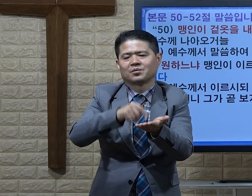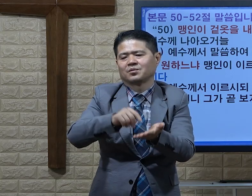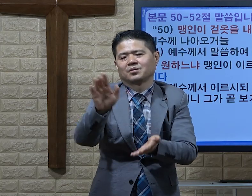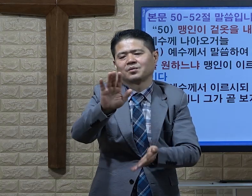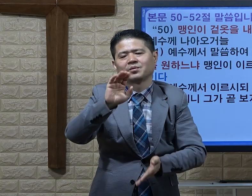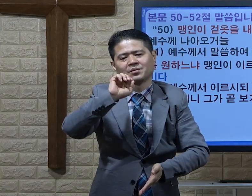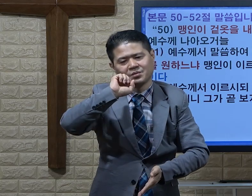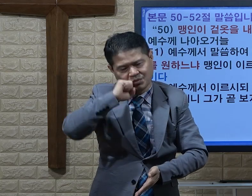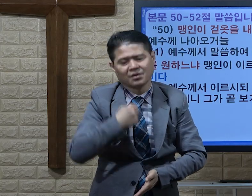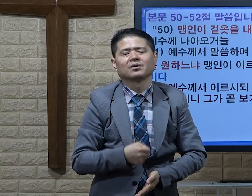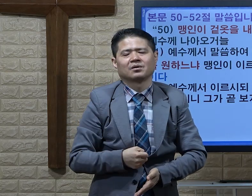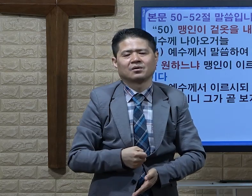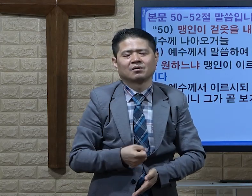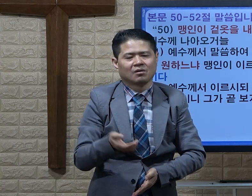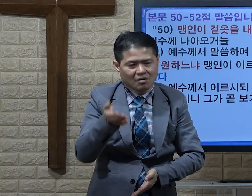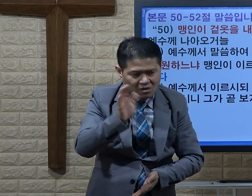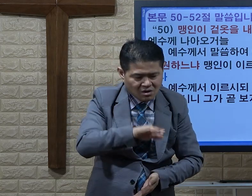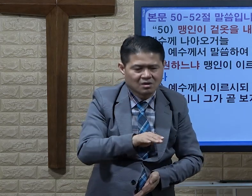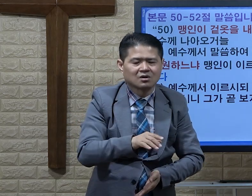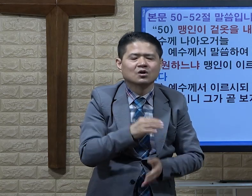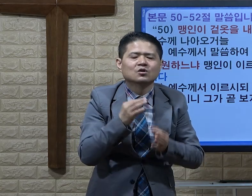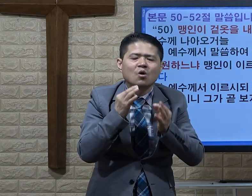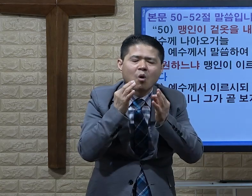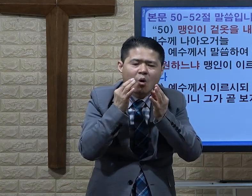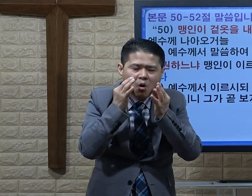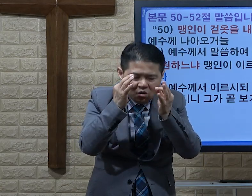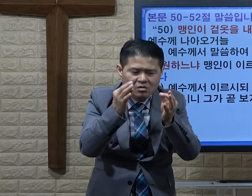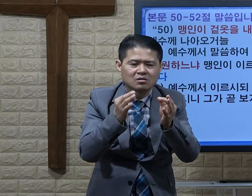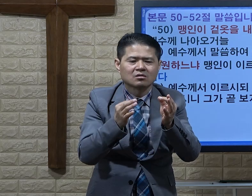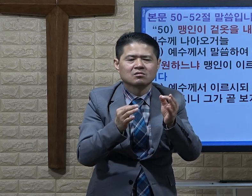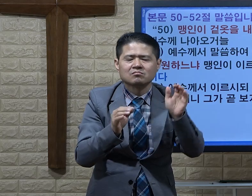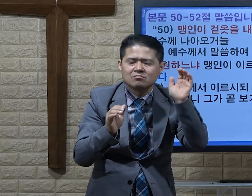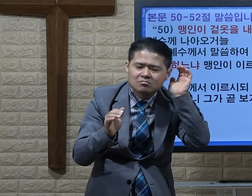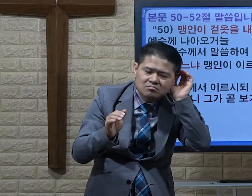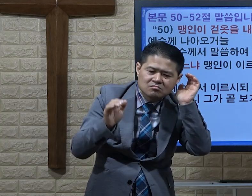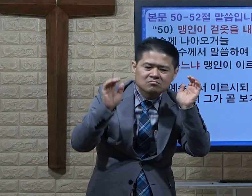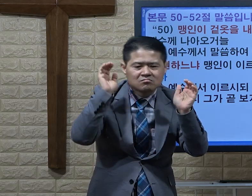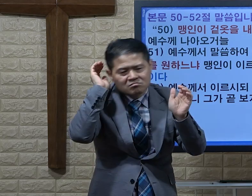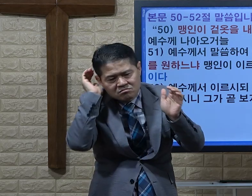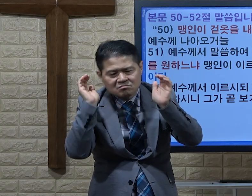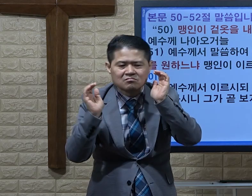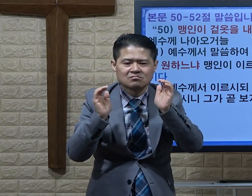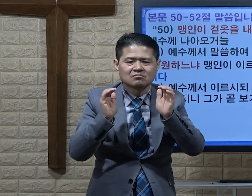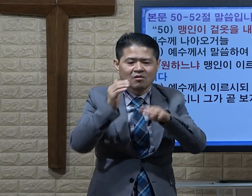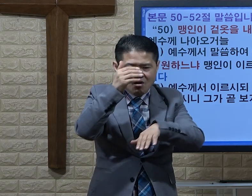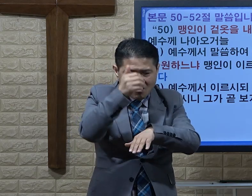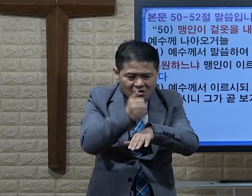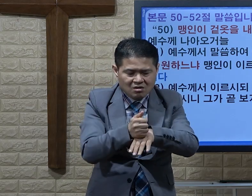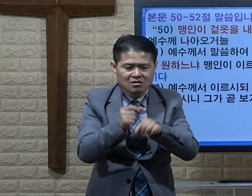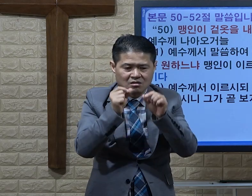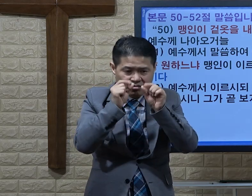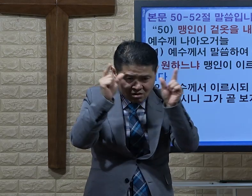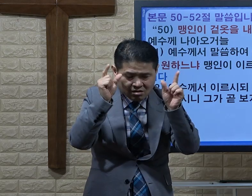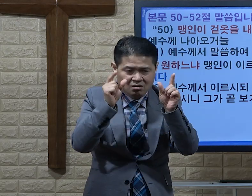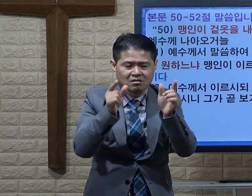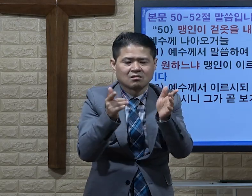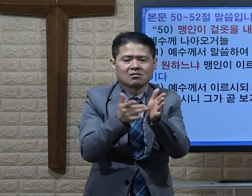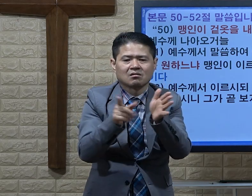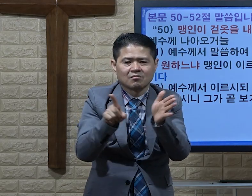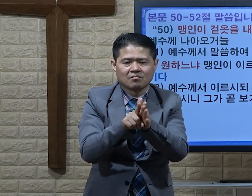그냥 어설프게 들었다면 믿음도 쉽지 않았을 것입니다. 하지만 바디메오는 계속해서 예수님의 말씀을 듣고 그 결과